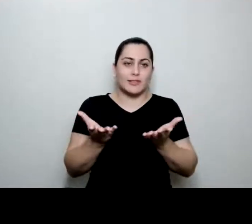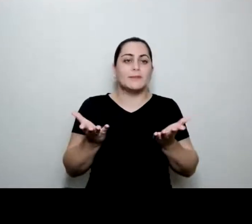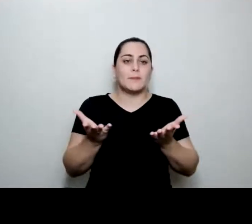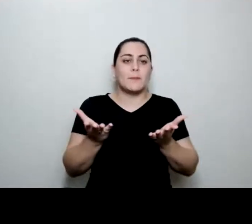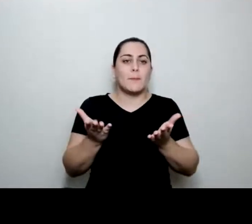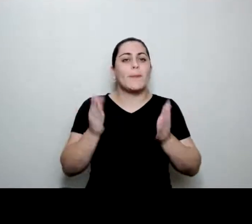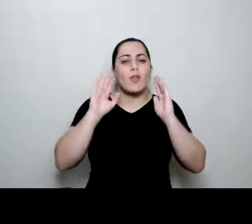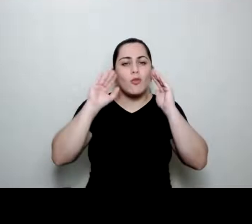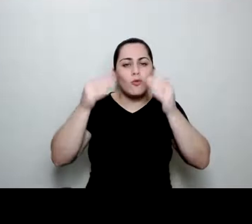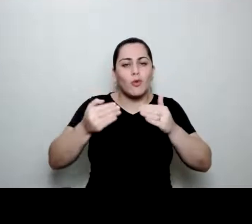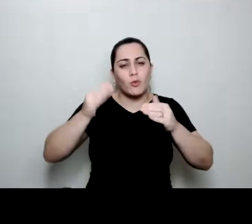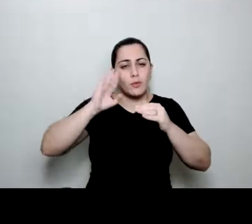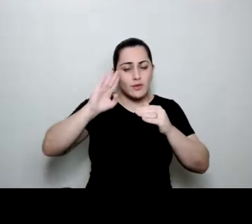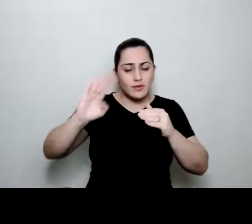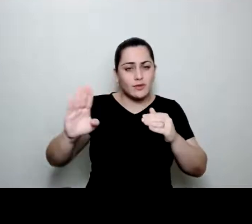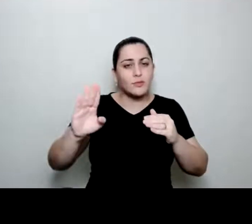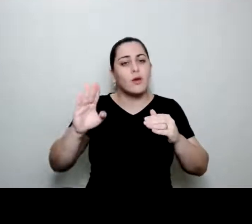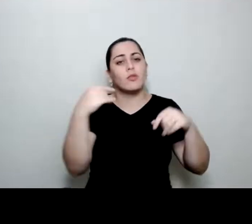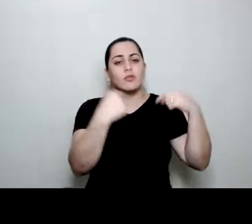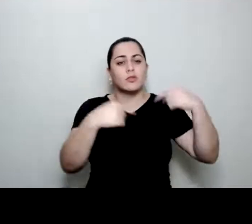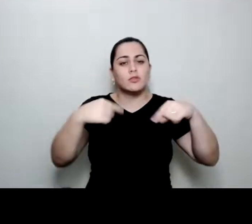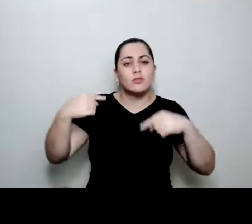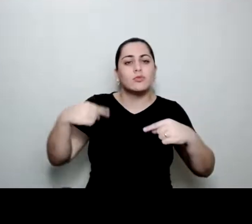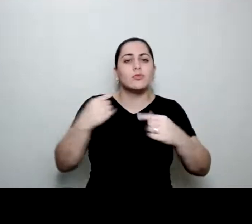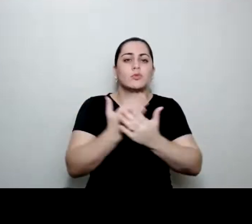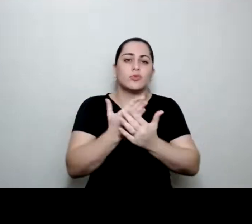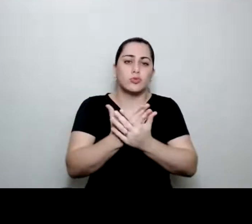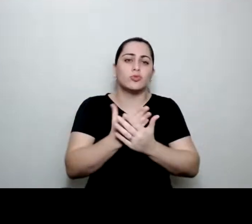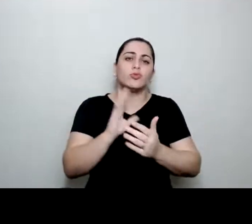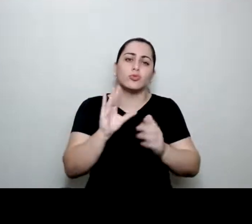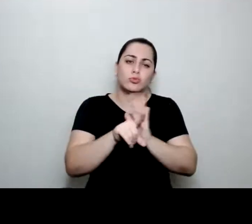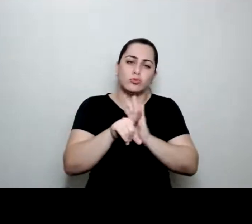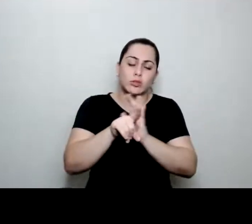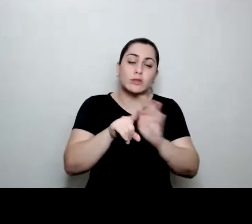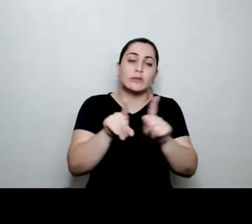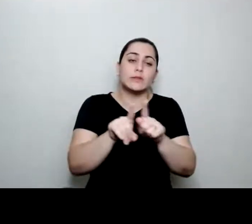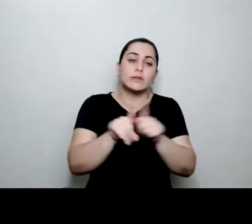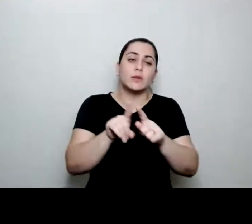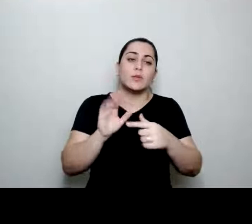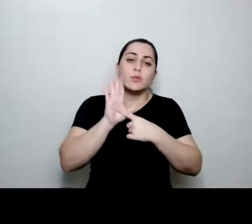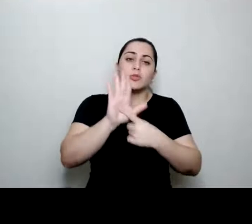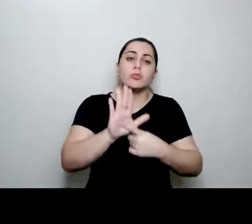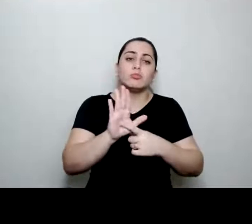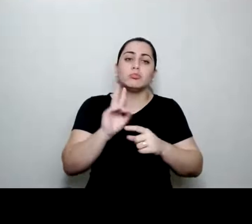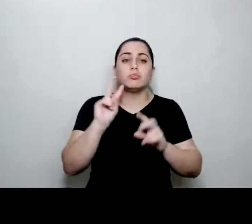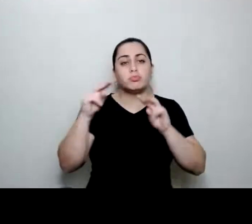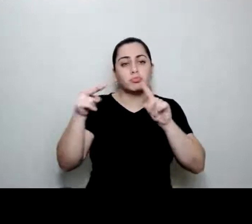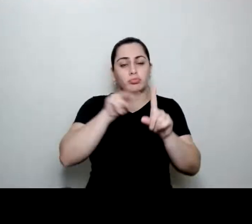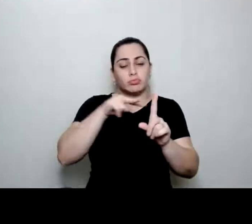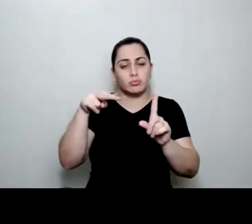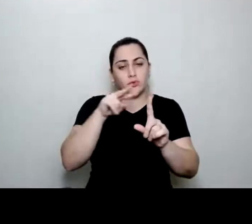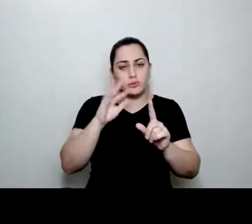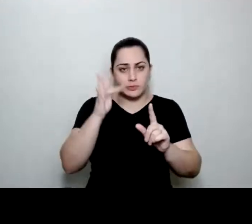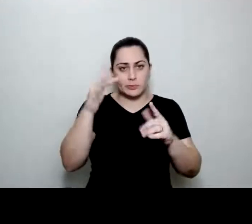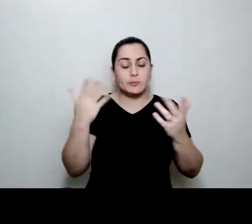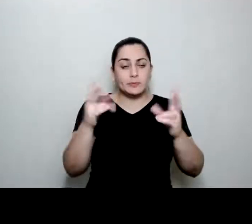como principal objetivo trazer à discussão estudos de caso que iluminem perspectivas sobre esse tema. E